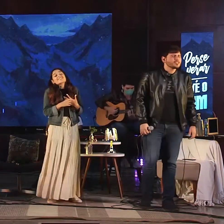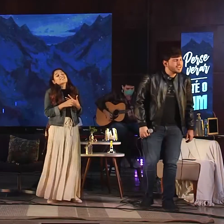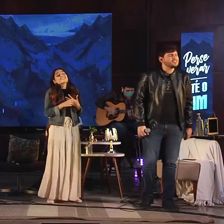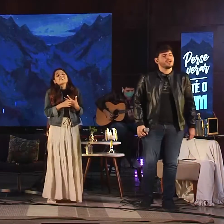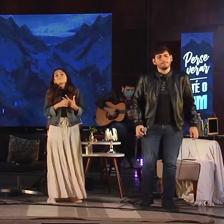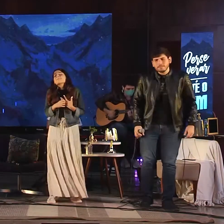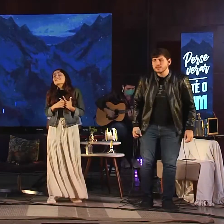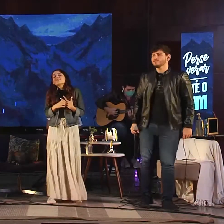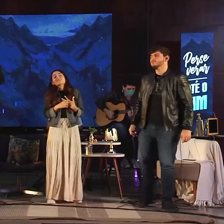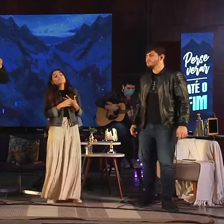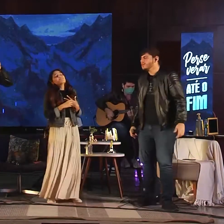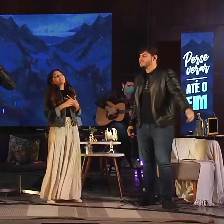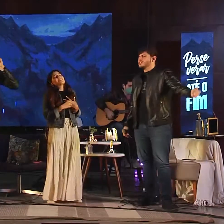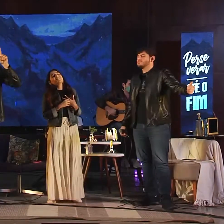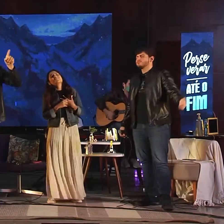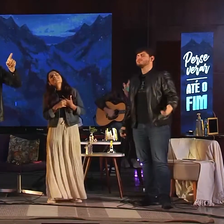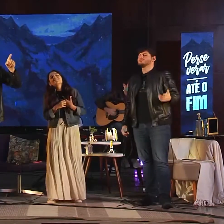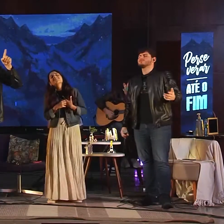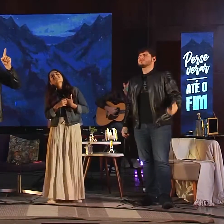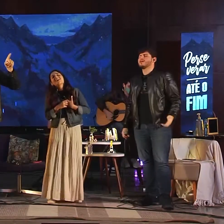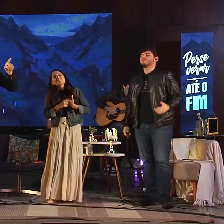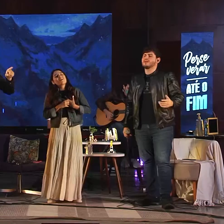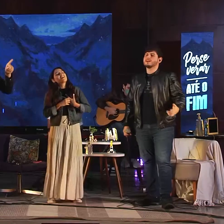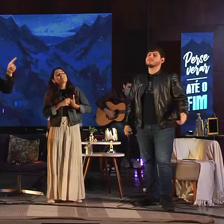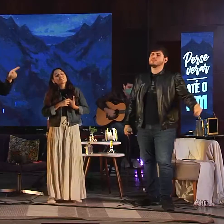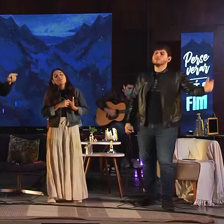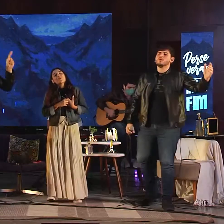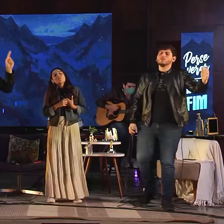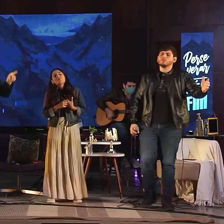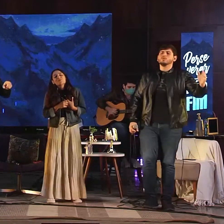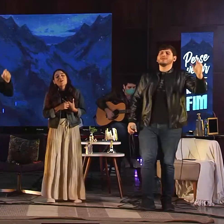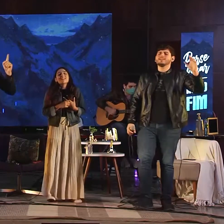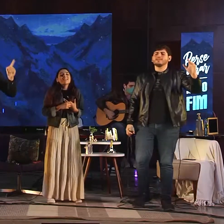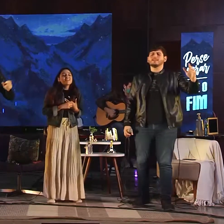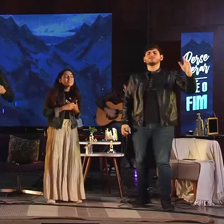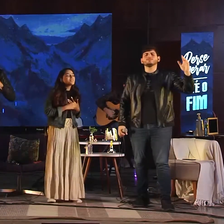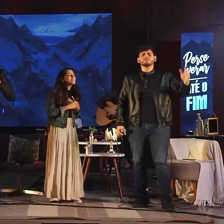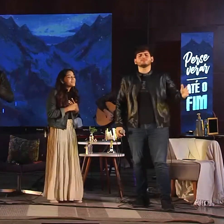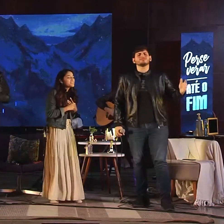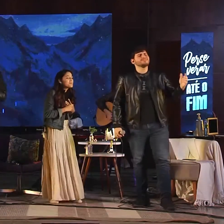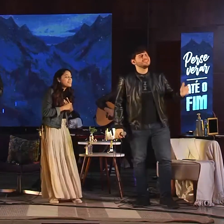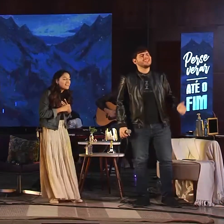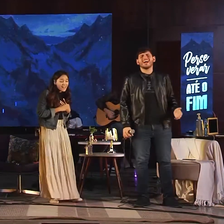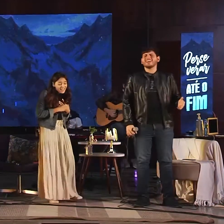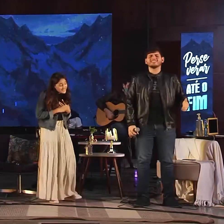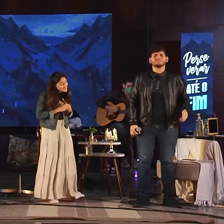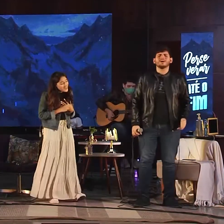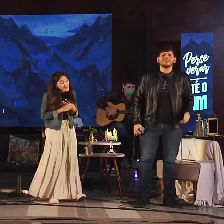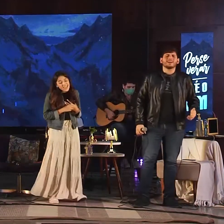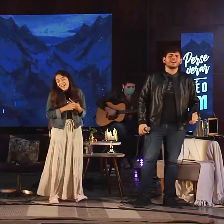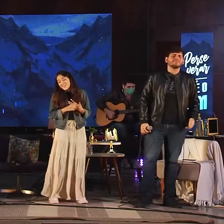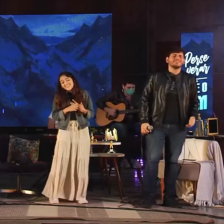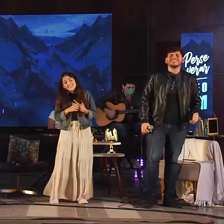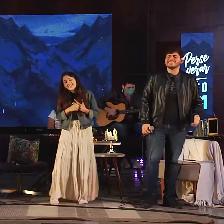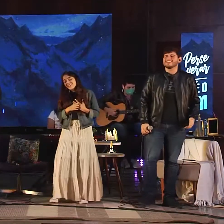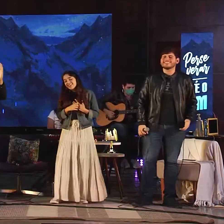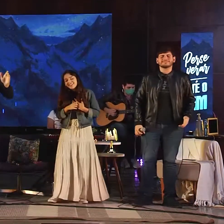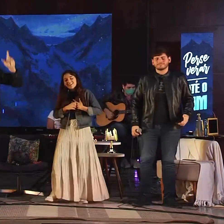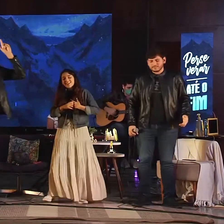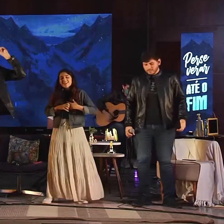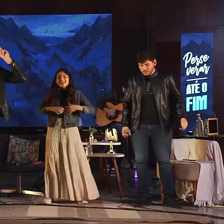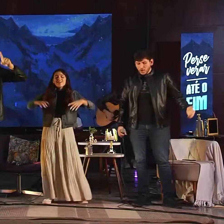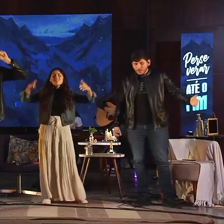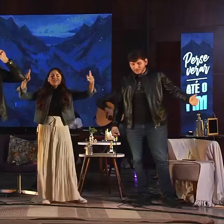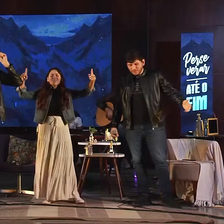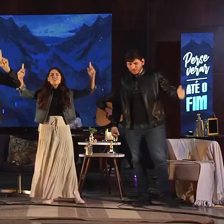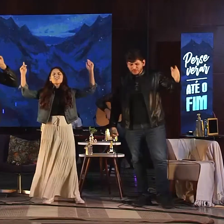Achei um grande amigo, Jesus o Salvador, o eleito dos milhares para mim.